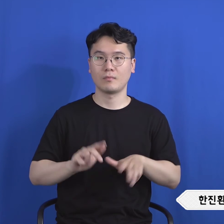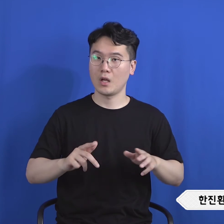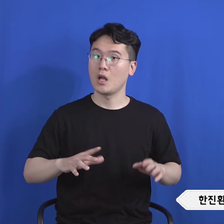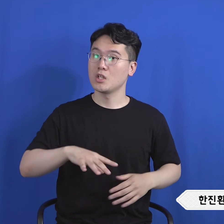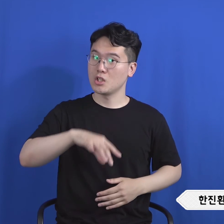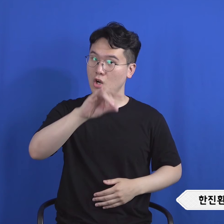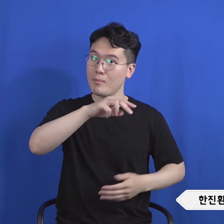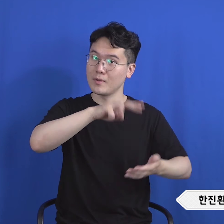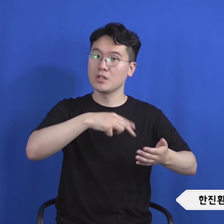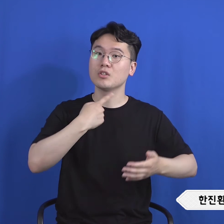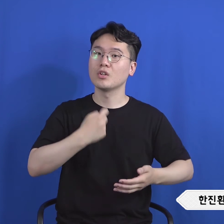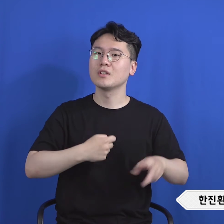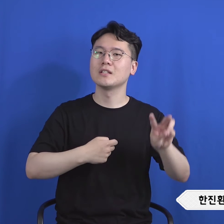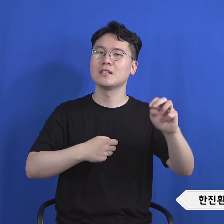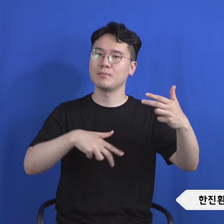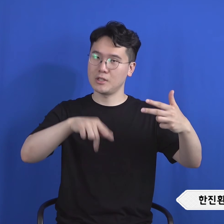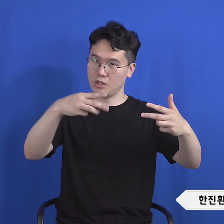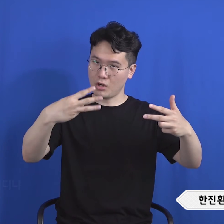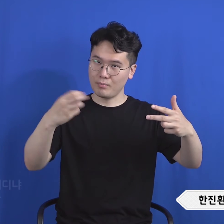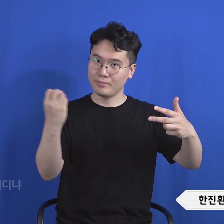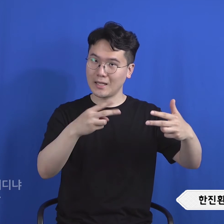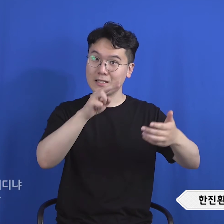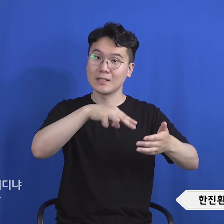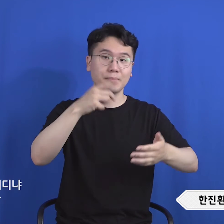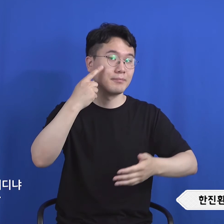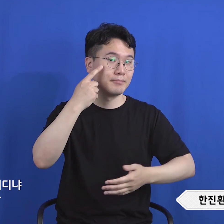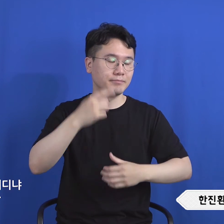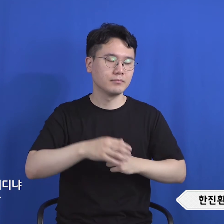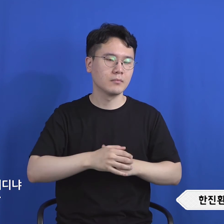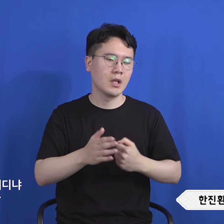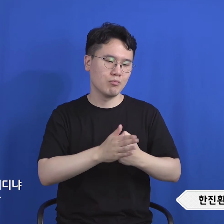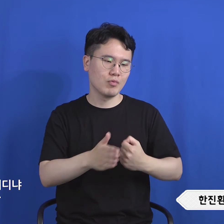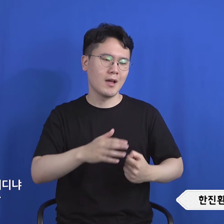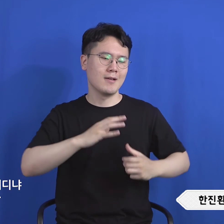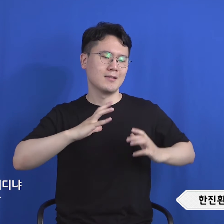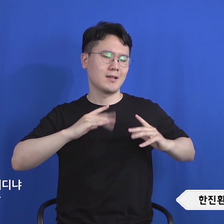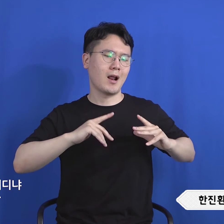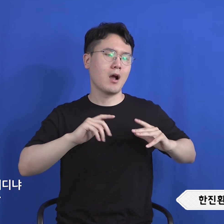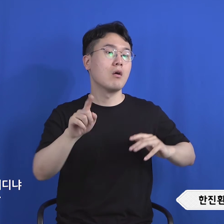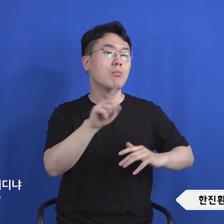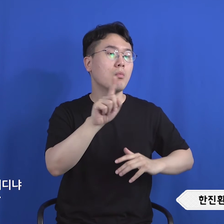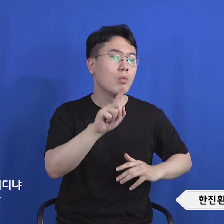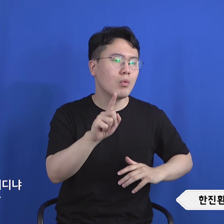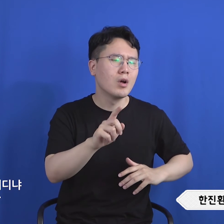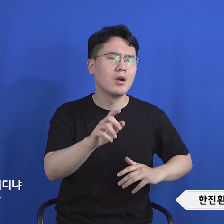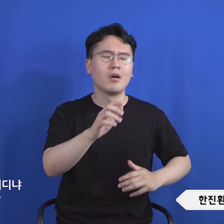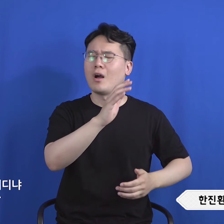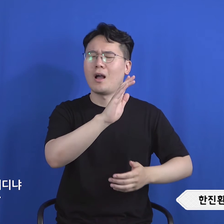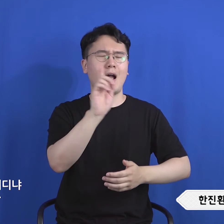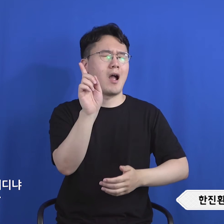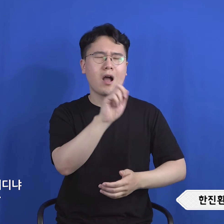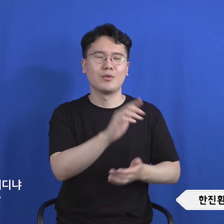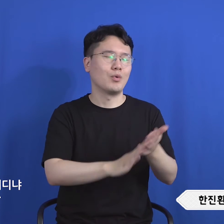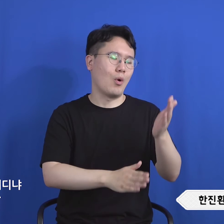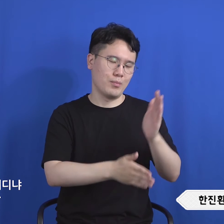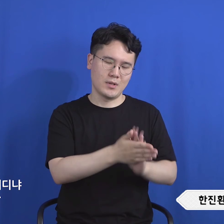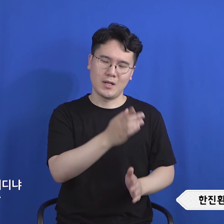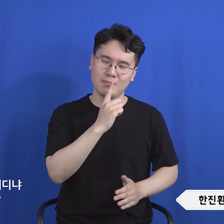처음에 읽었던 27절 다시 보겠습니다. 그런즉 자랑할 때가 어디냐? 있을 수가